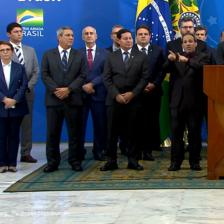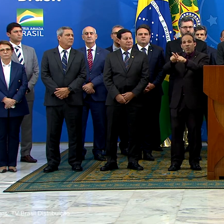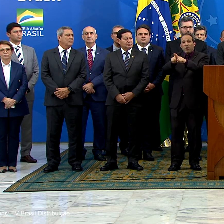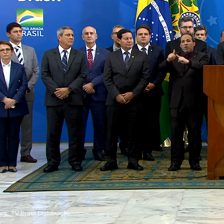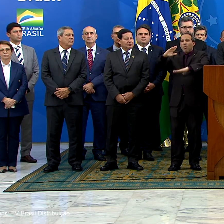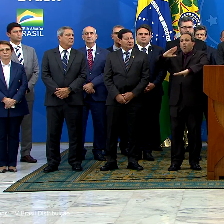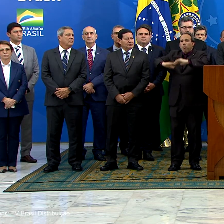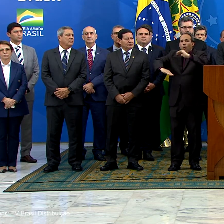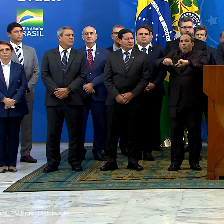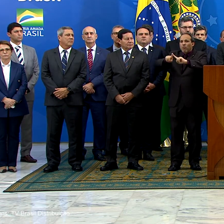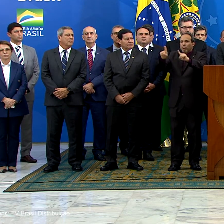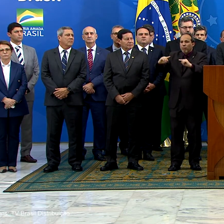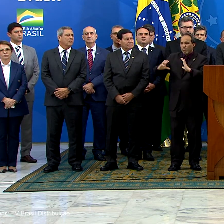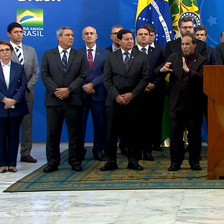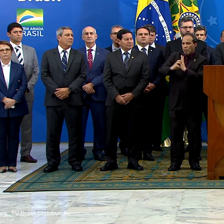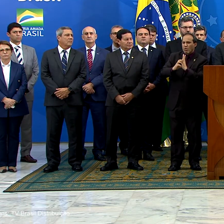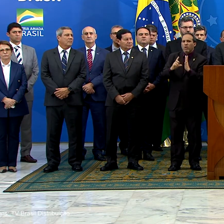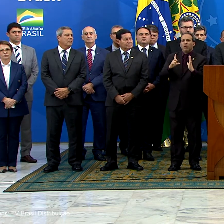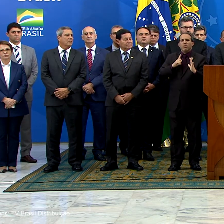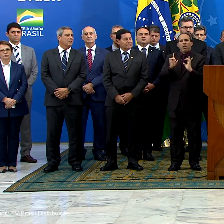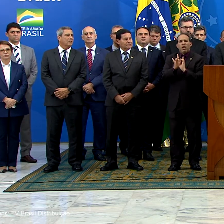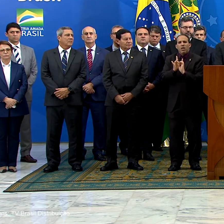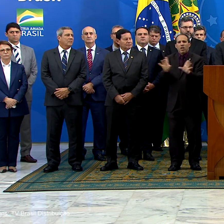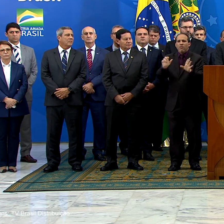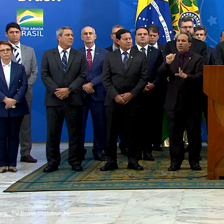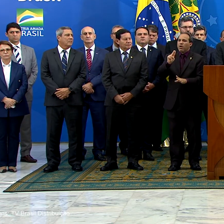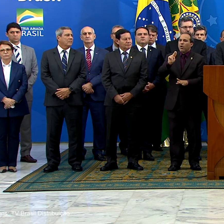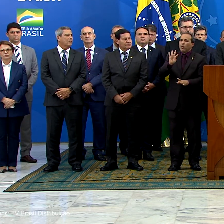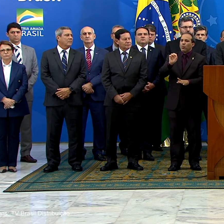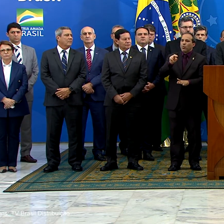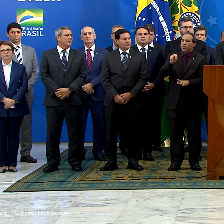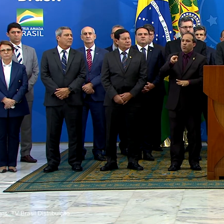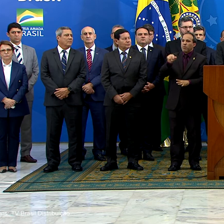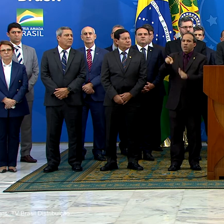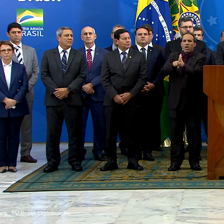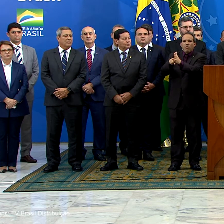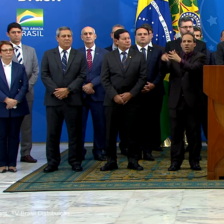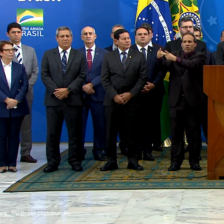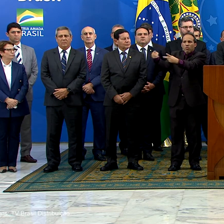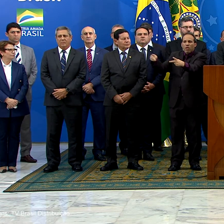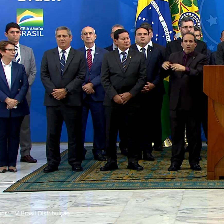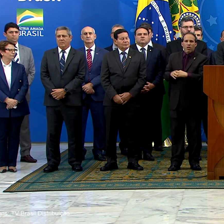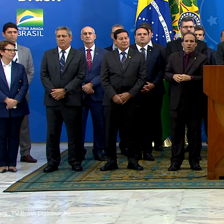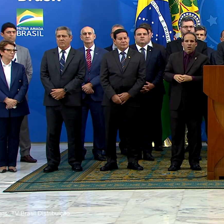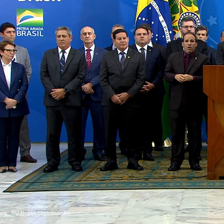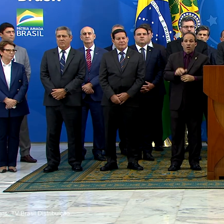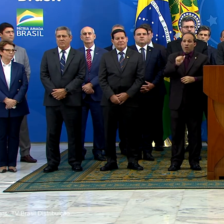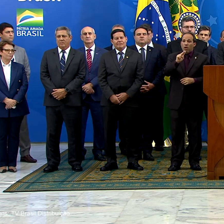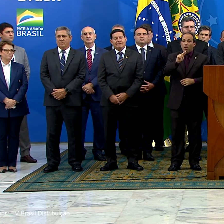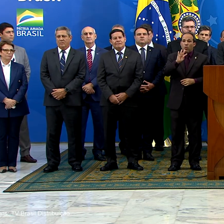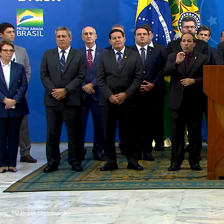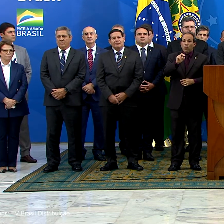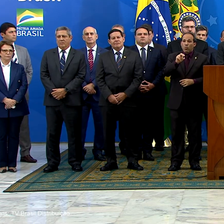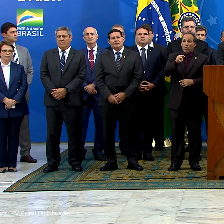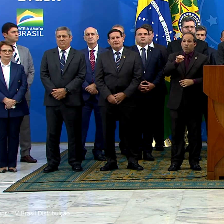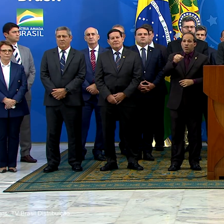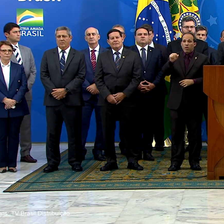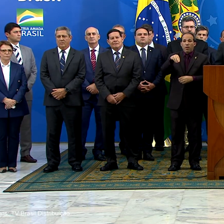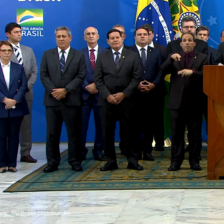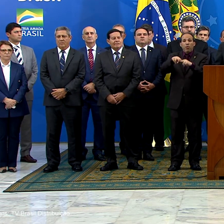garante autonomia de suas investigações e essa autonomia é inerente à